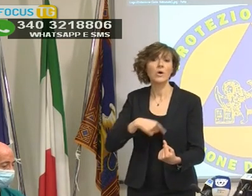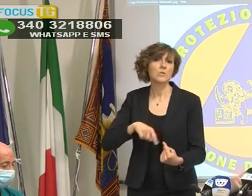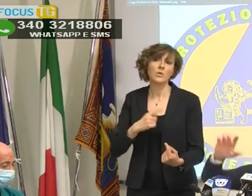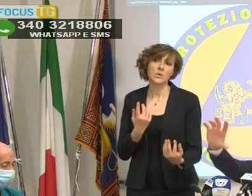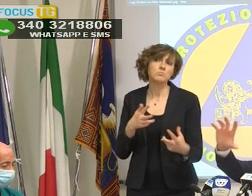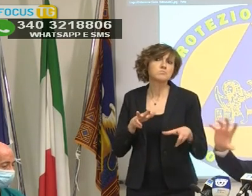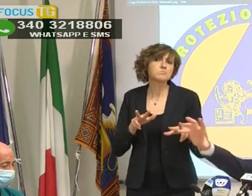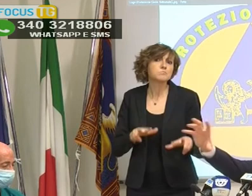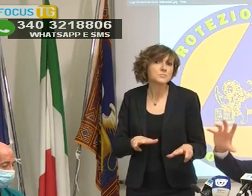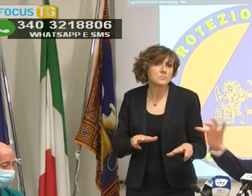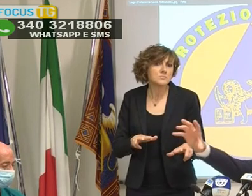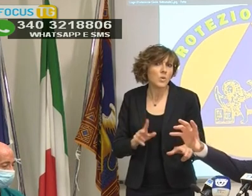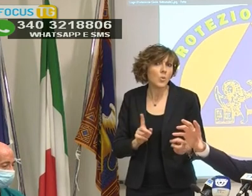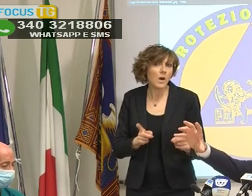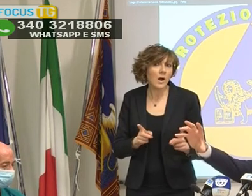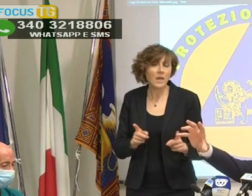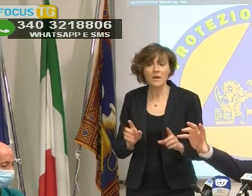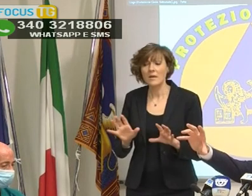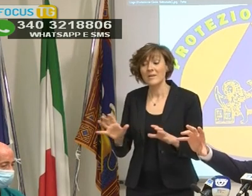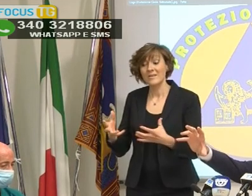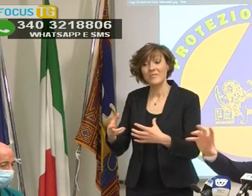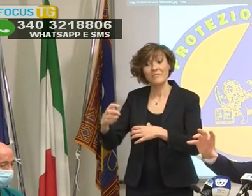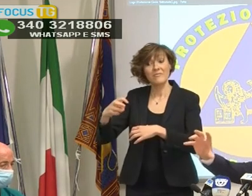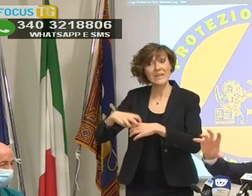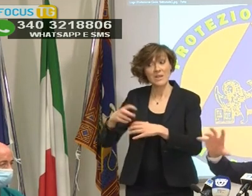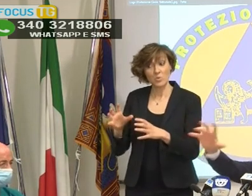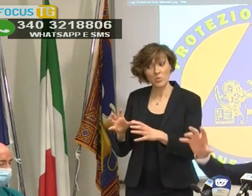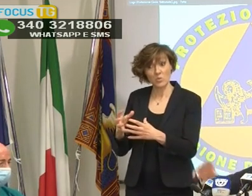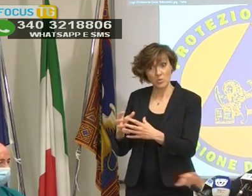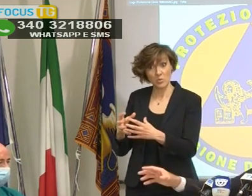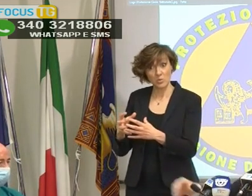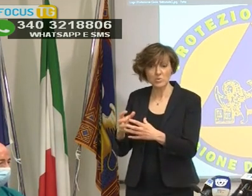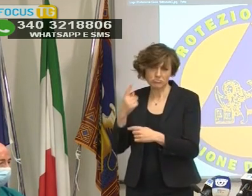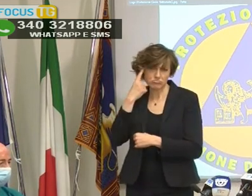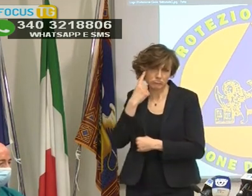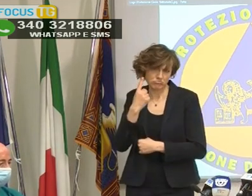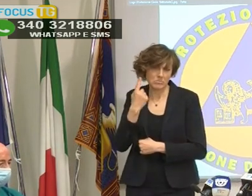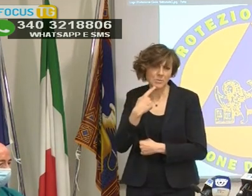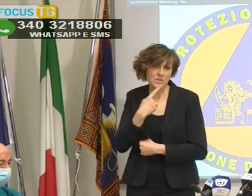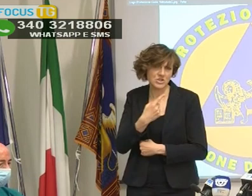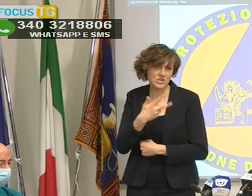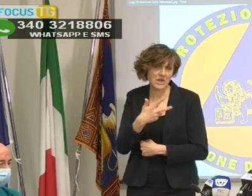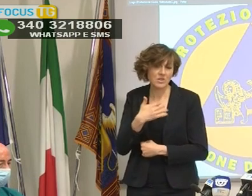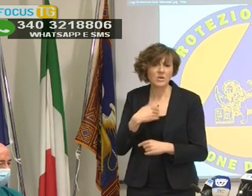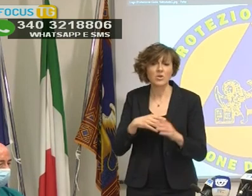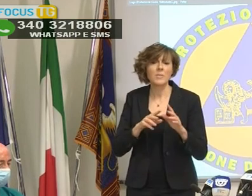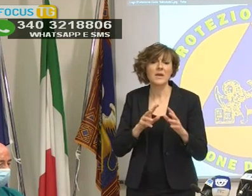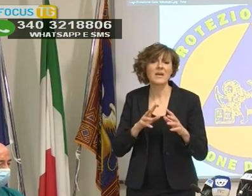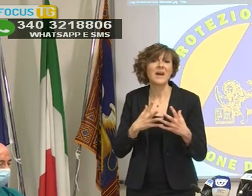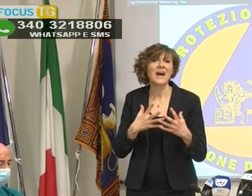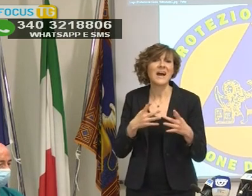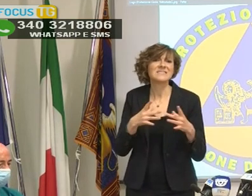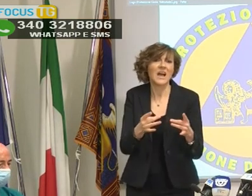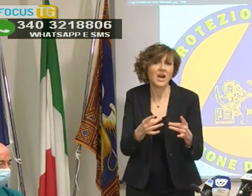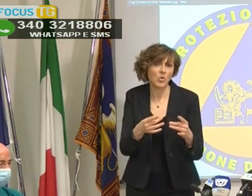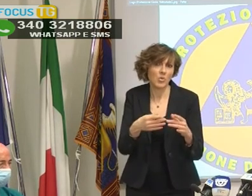di dire che il nostro ceppo di virus è un virus meno virulento, ve l'ha detto anche il dottor Rigoli, al quale dopo passerò